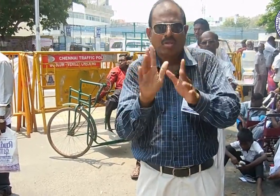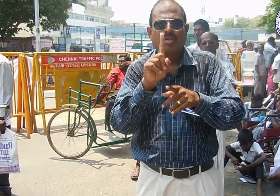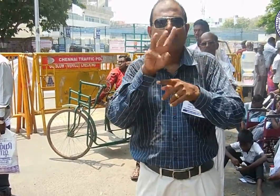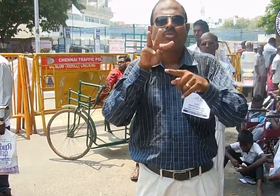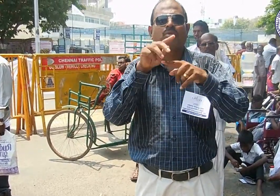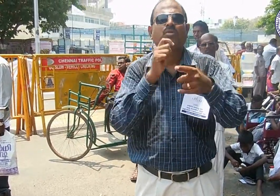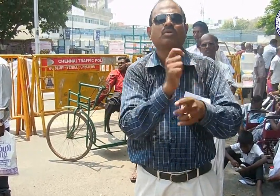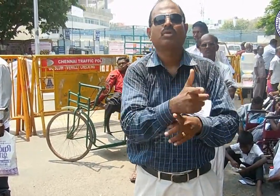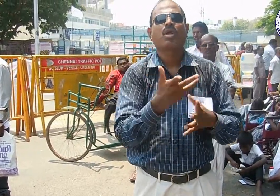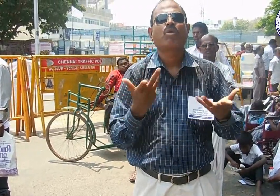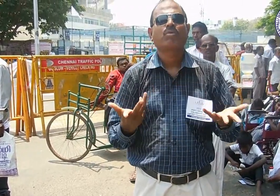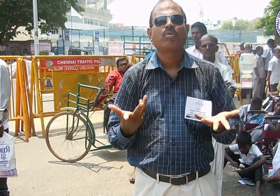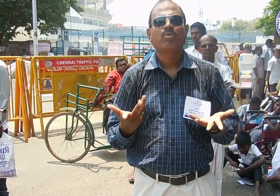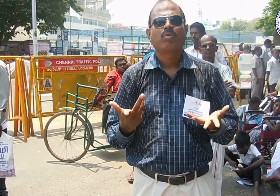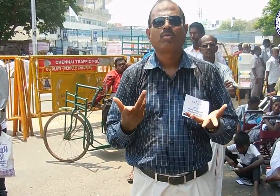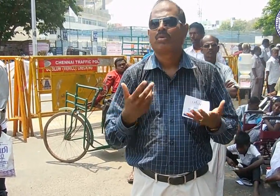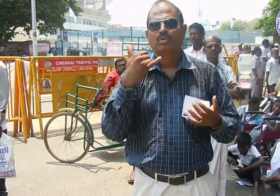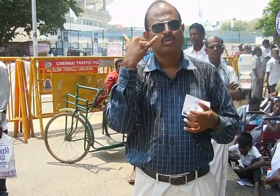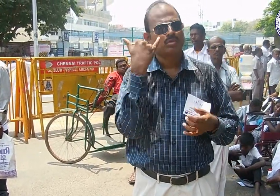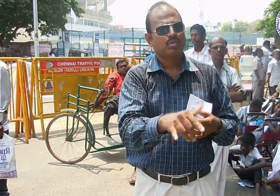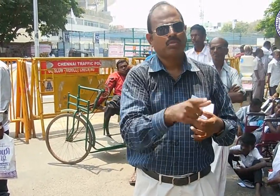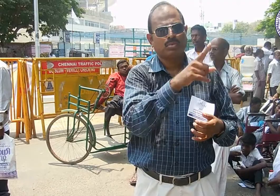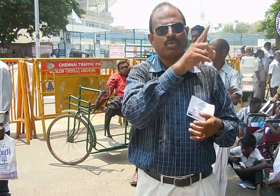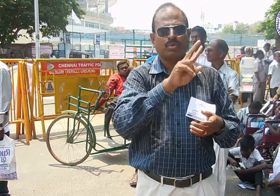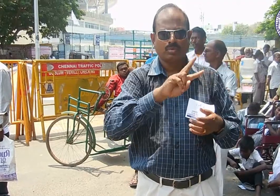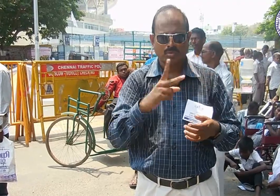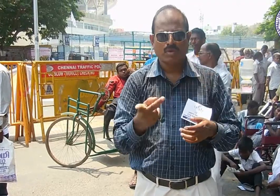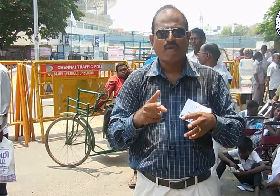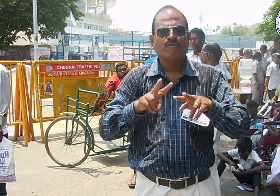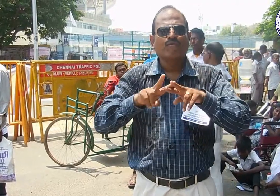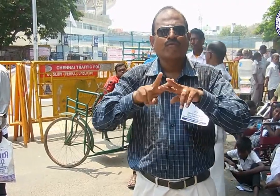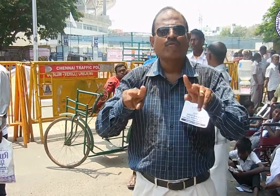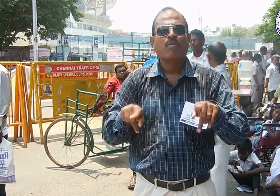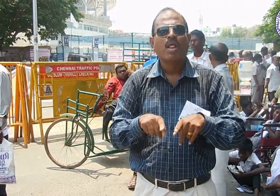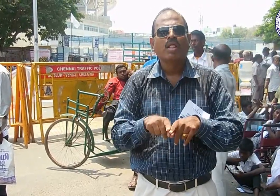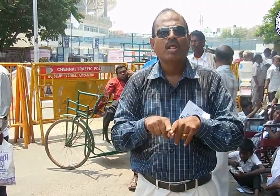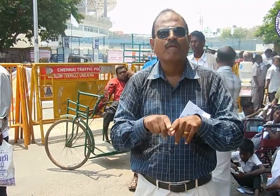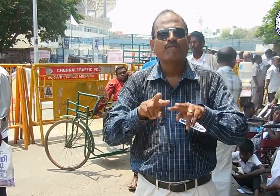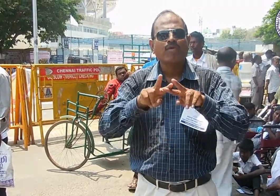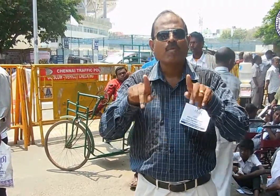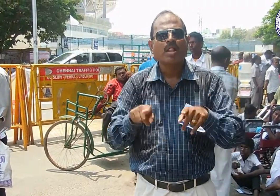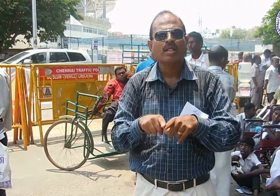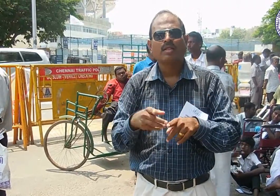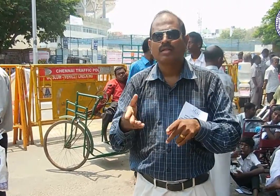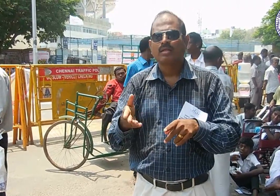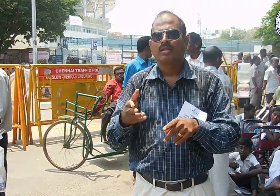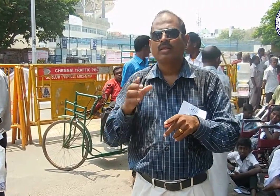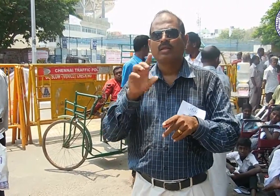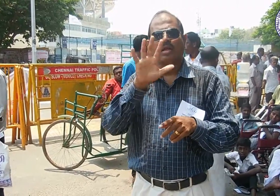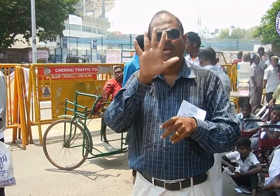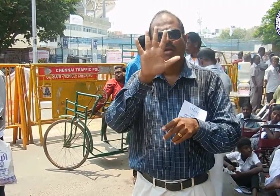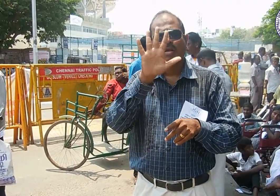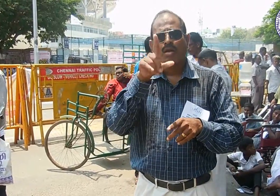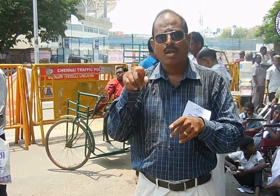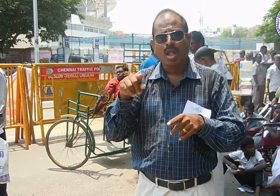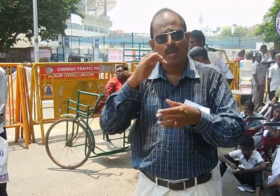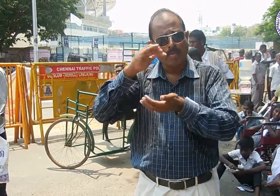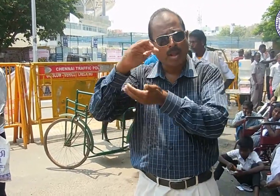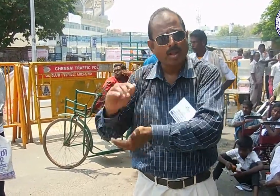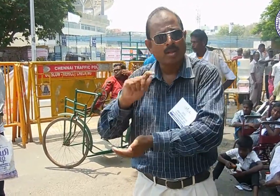5000 கொடுத்துட்டு வாங்கினீங்கன்னா 5 மாசம் கொடுக்குறாங்க 6 மாசம் வந்து நிறுத்திடுறாங்க இல்லையா அப்ப எதுக்கு அந்த உதவித்தொகை நம்ம போய்